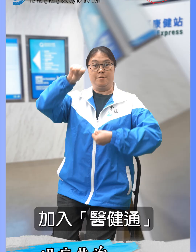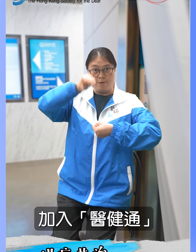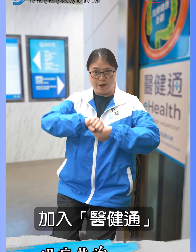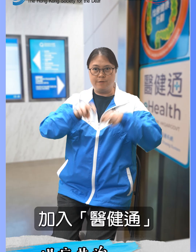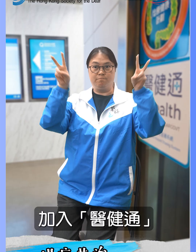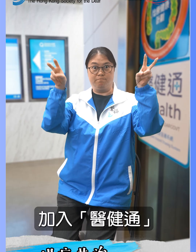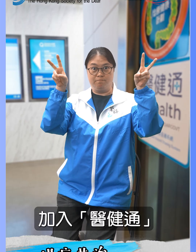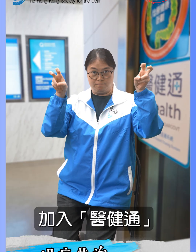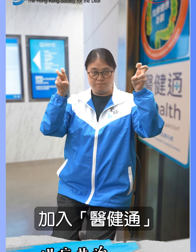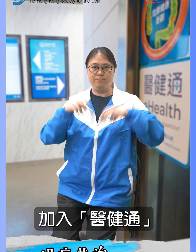加入醫健通，